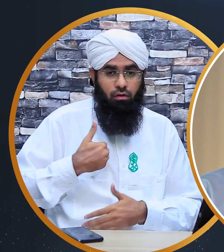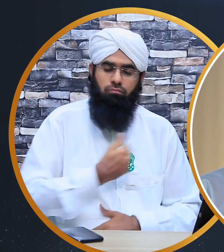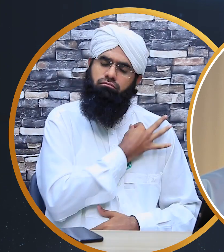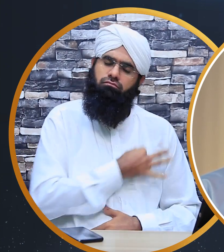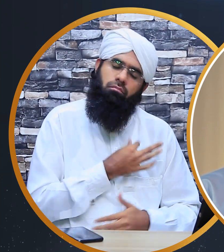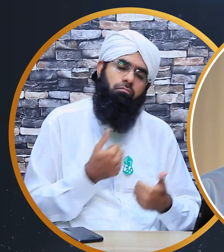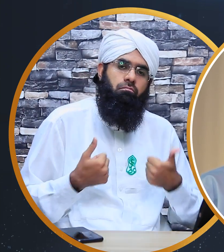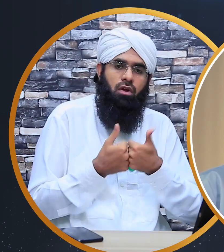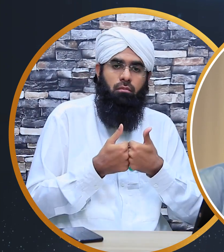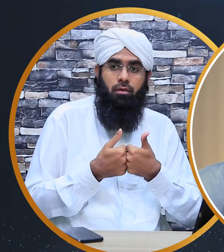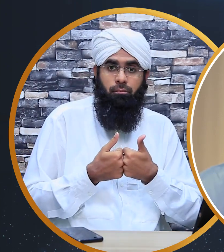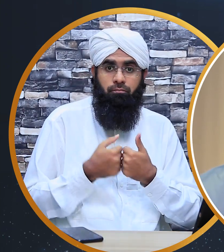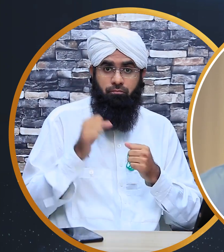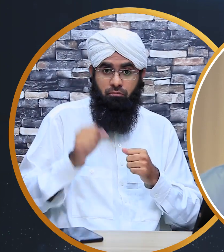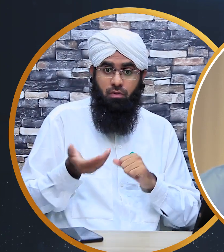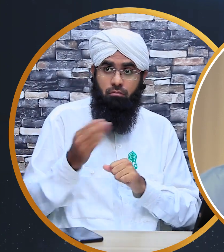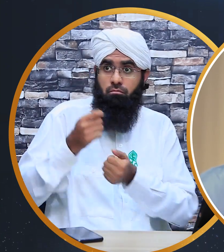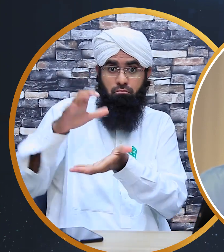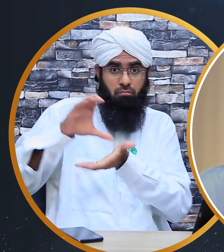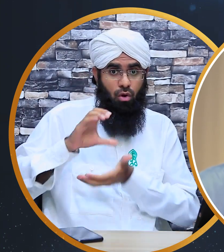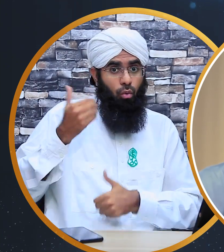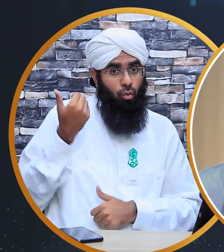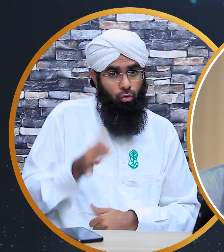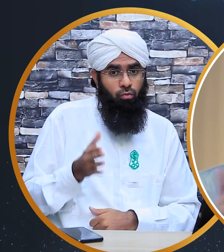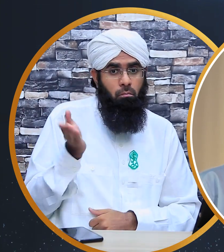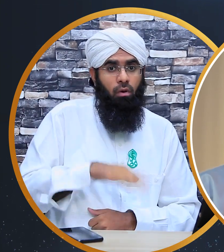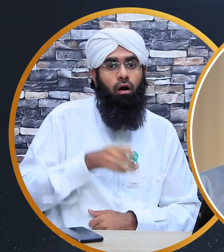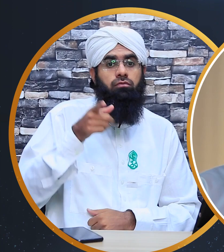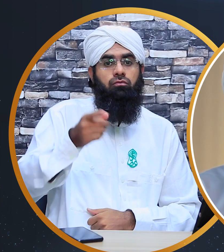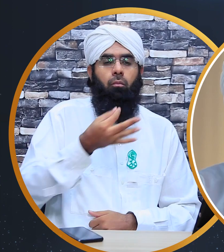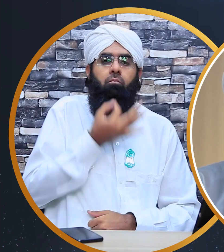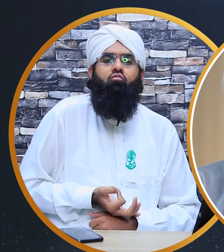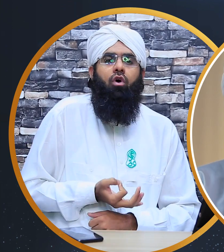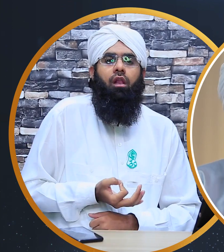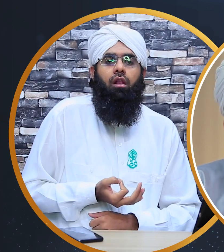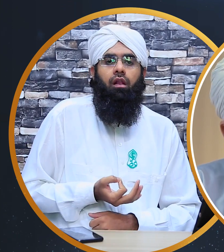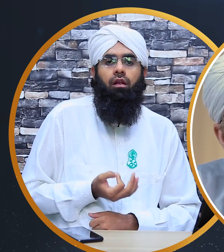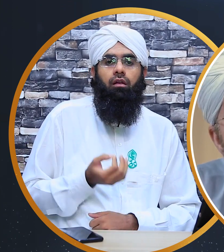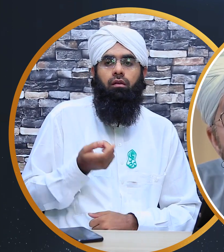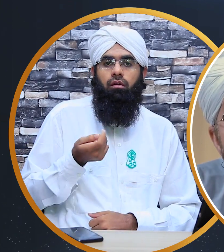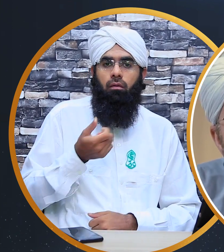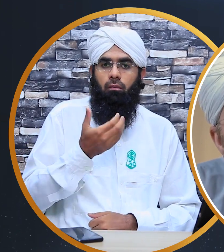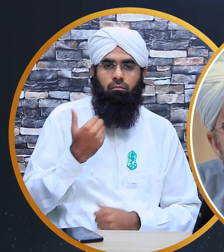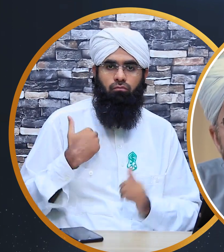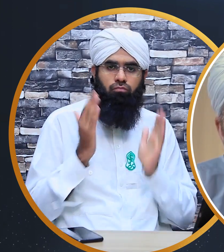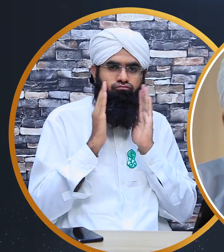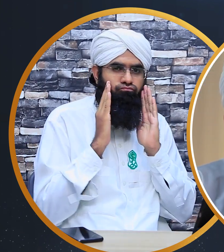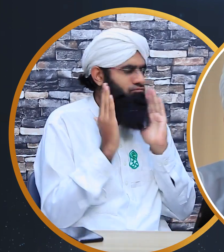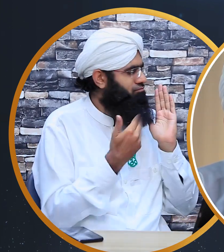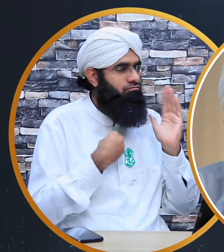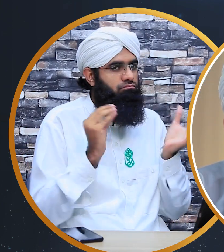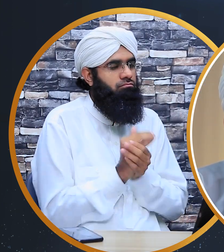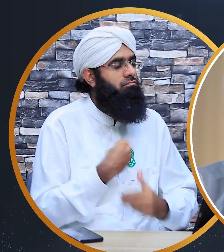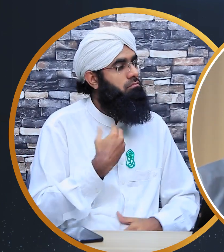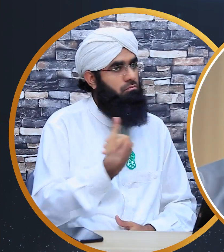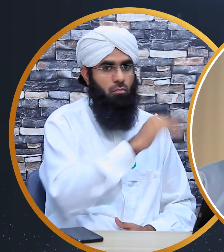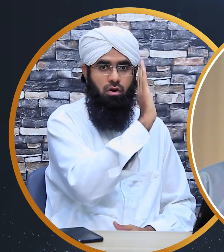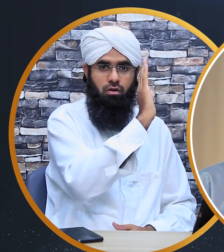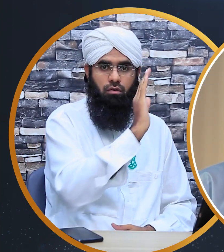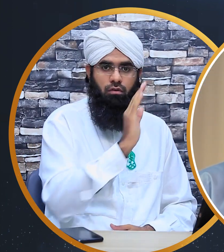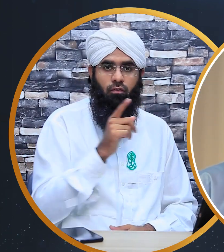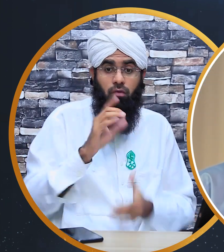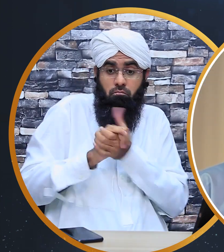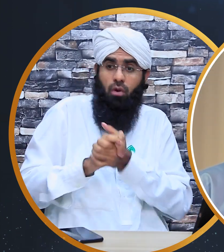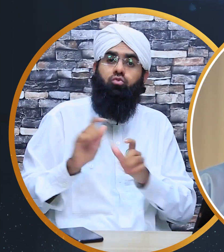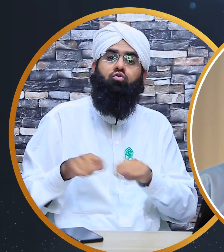فضل سے عطا فرمایا تو اس میں بخل کرنے لگے اور منہ پھیر کر پلٹ گئے، وعدہ خلافی کی اللہ سے۔ پیارے آقا